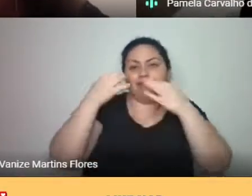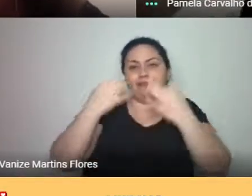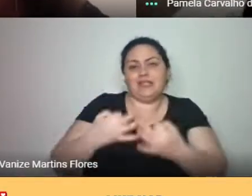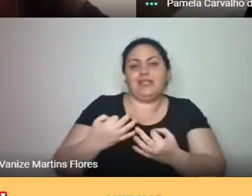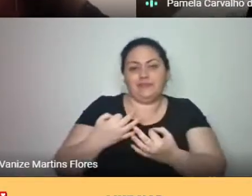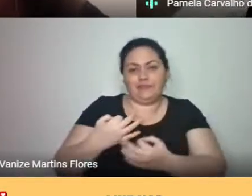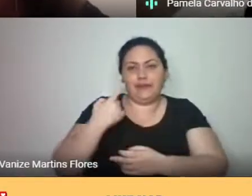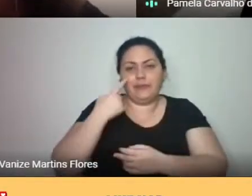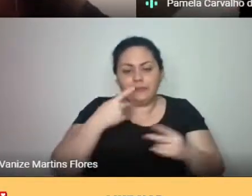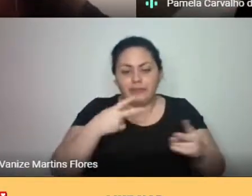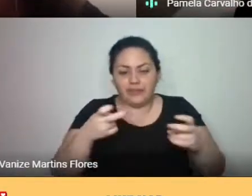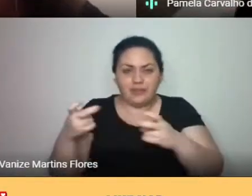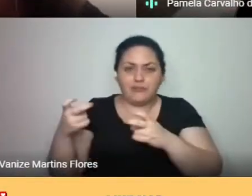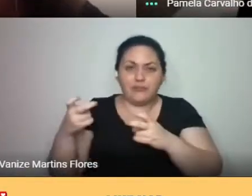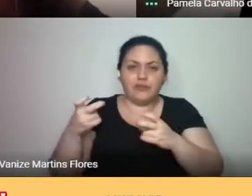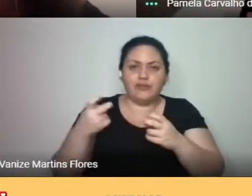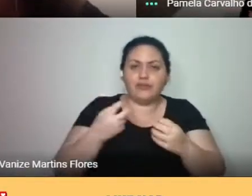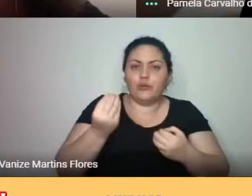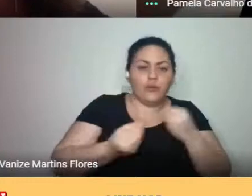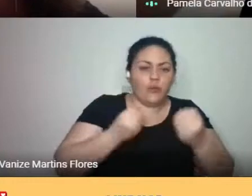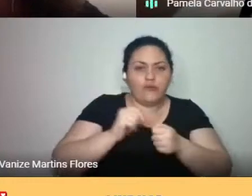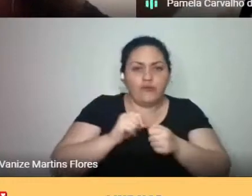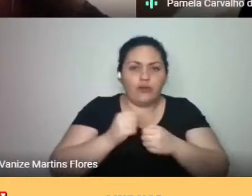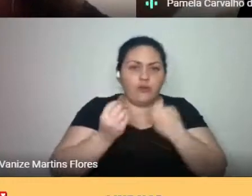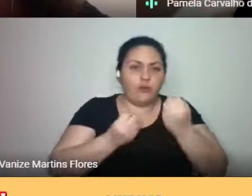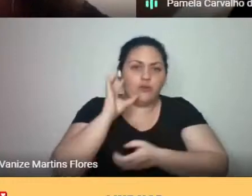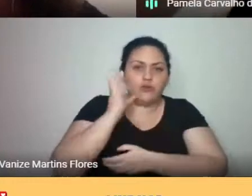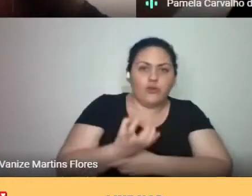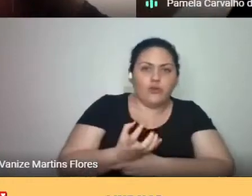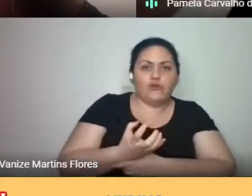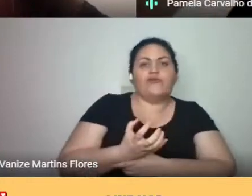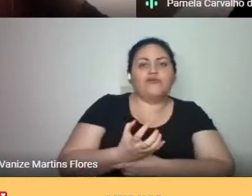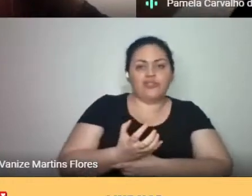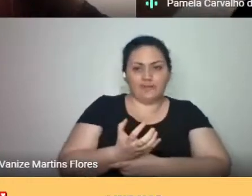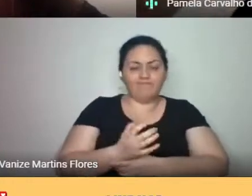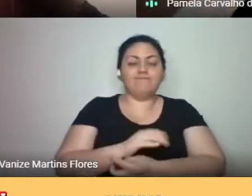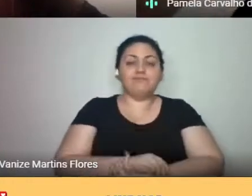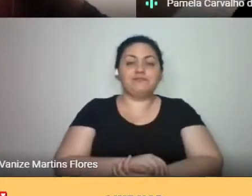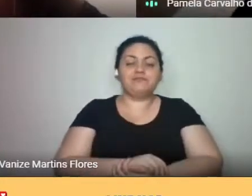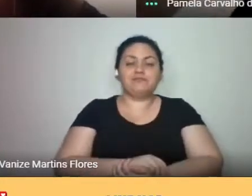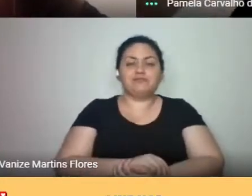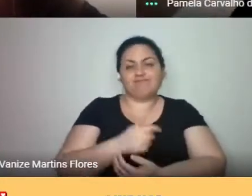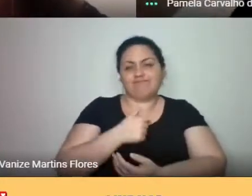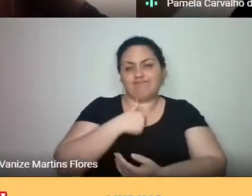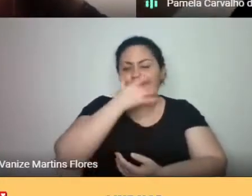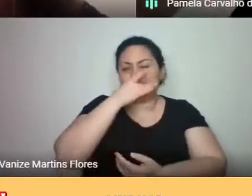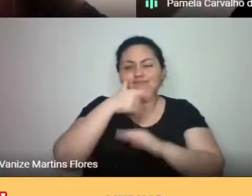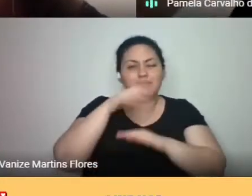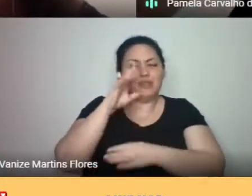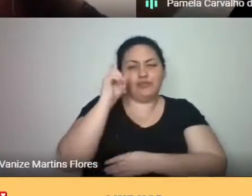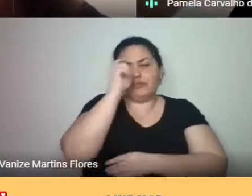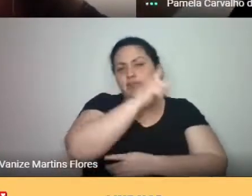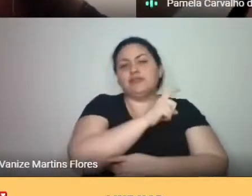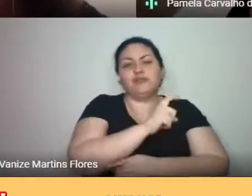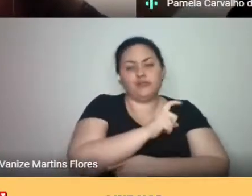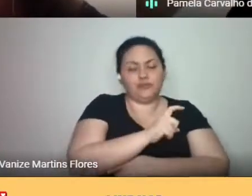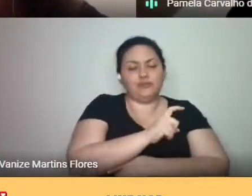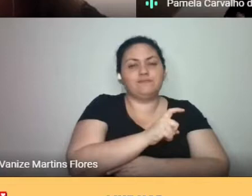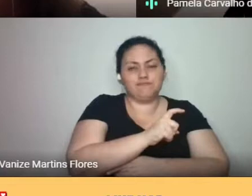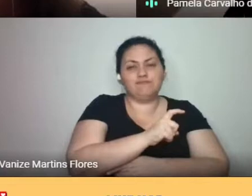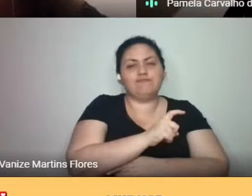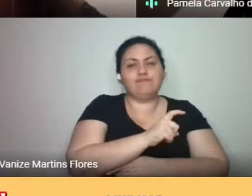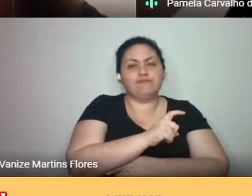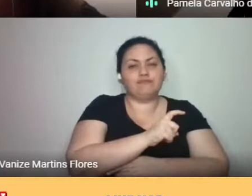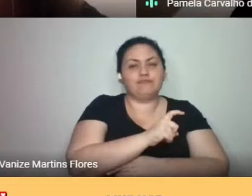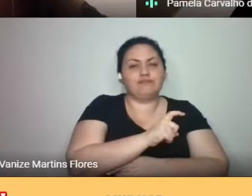que dá para fazer, como é que. Eu acho que isso é o mais difícil, de pensar hábitos